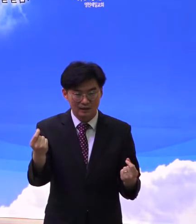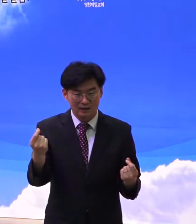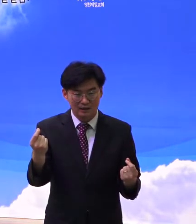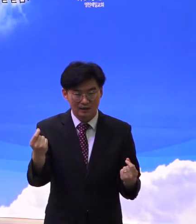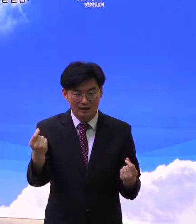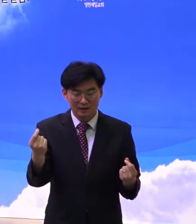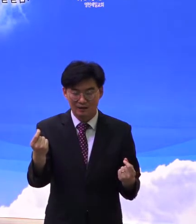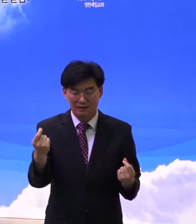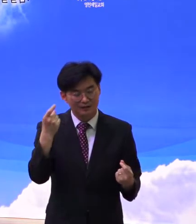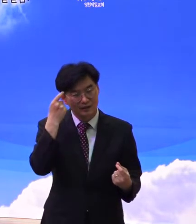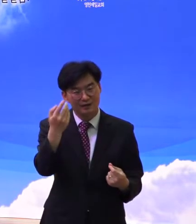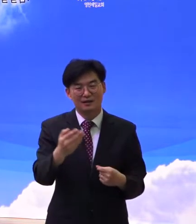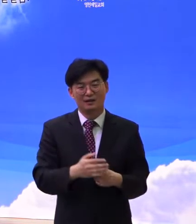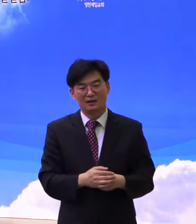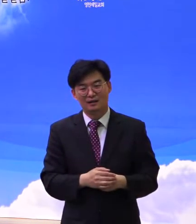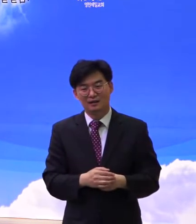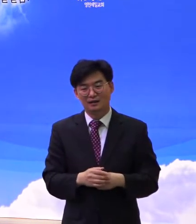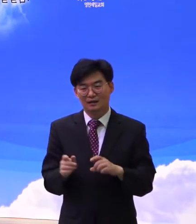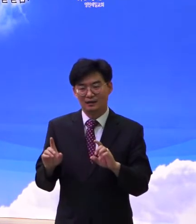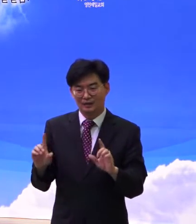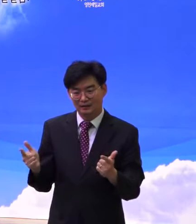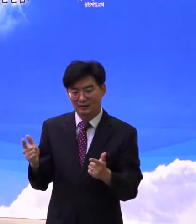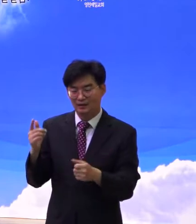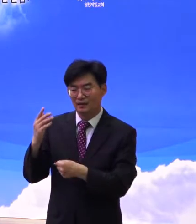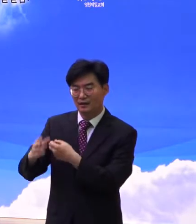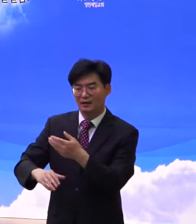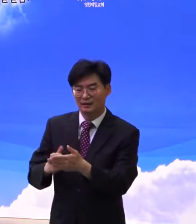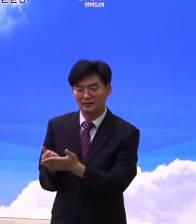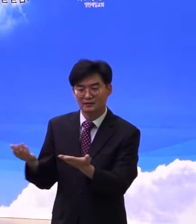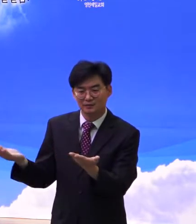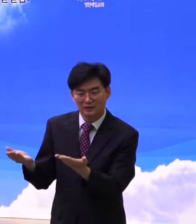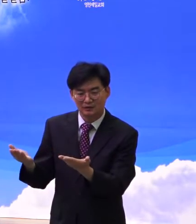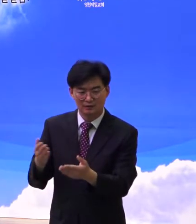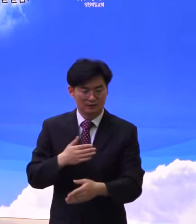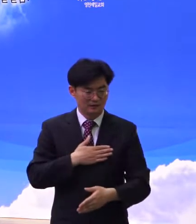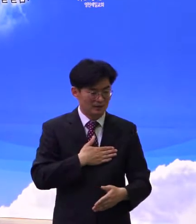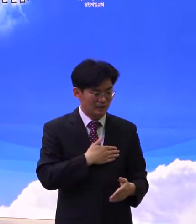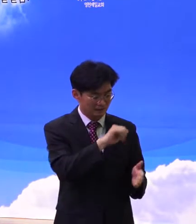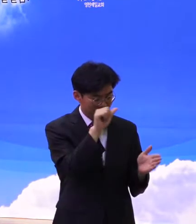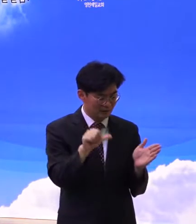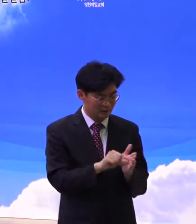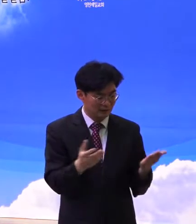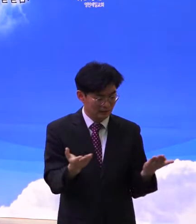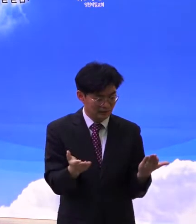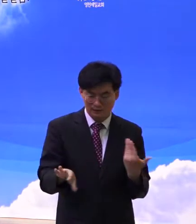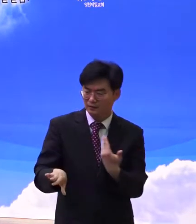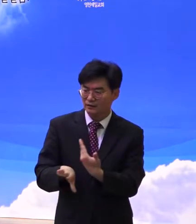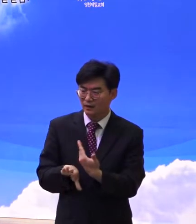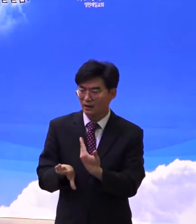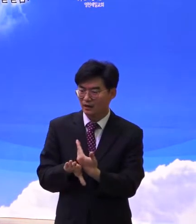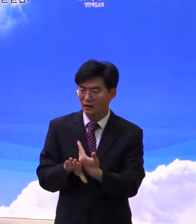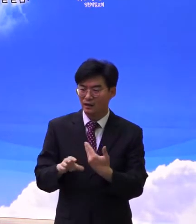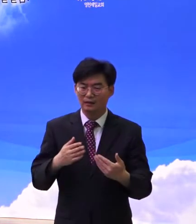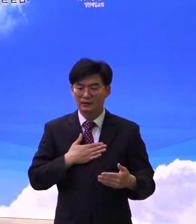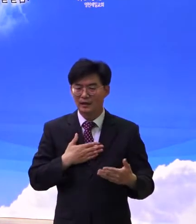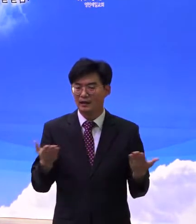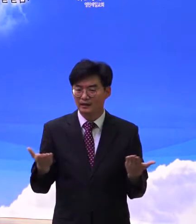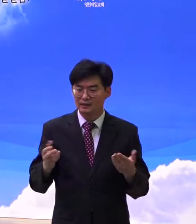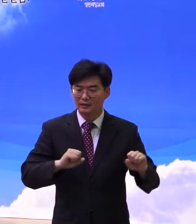만약에 여러분 그렇지 않고 여러분의 인생이 여전히 세상을 향하고 있고 세상적으로 기울어져